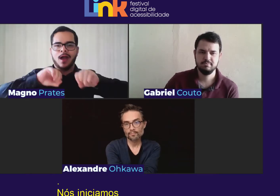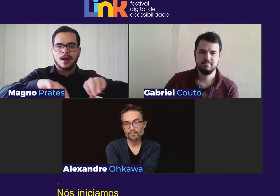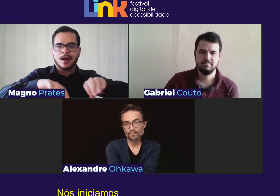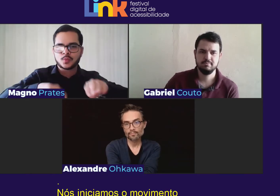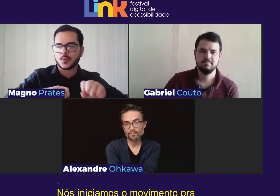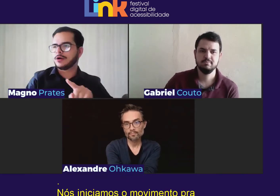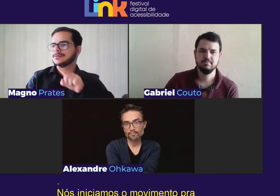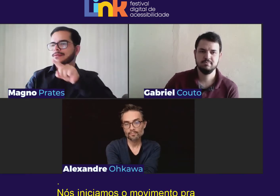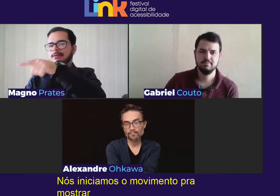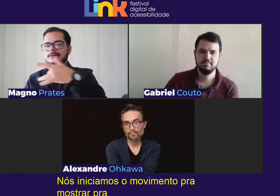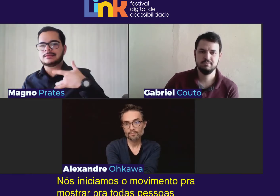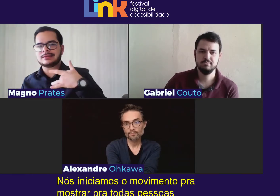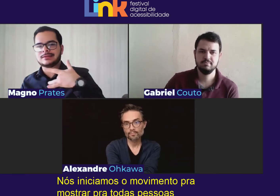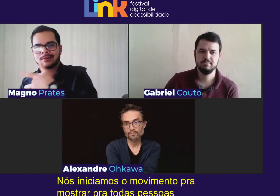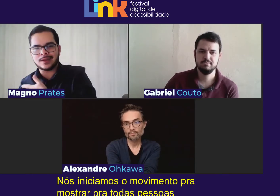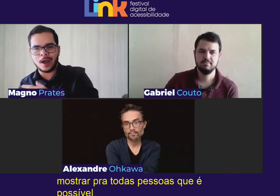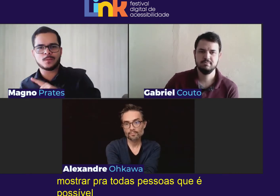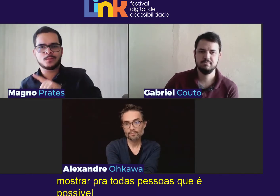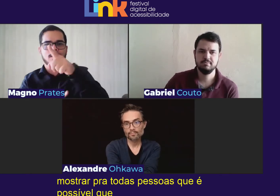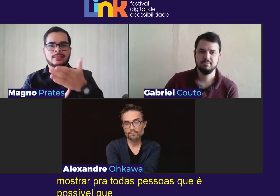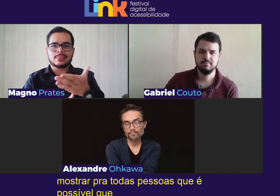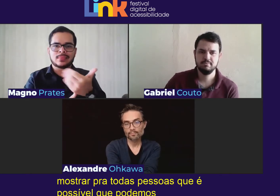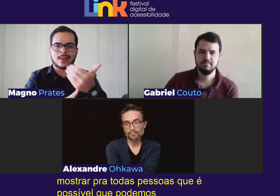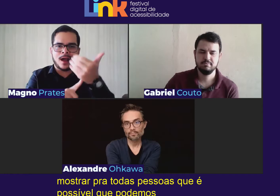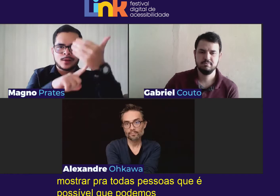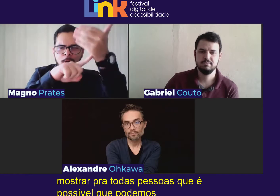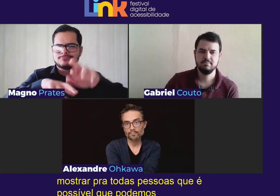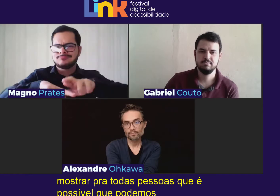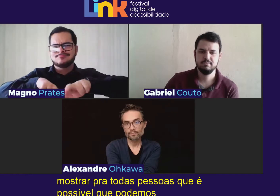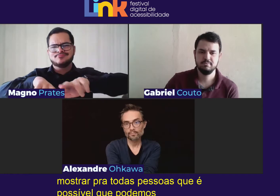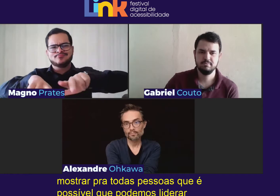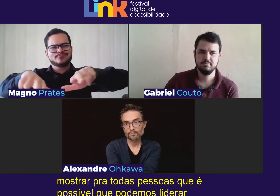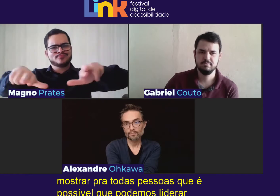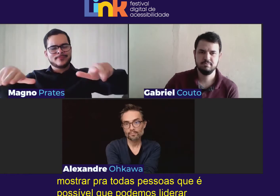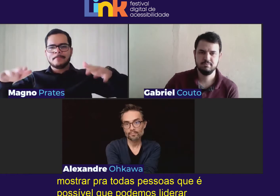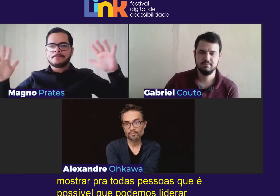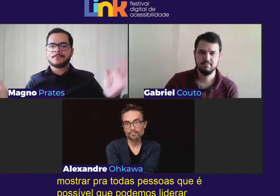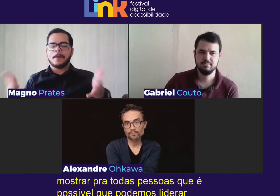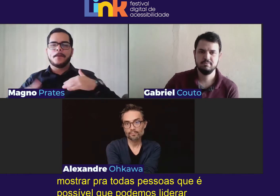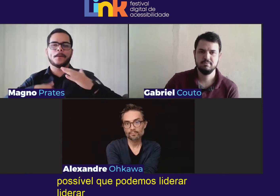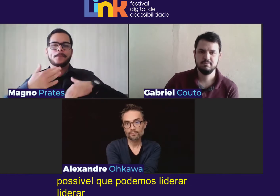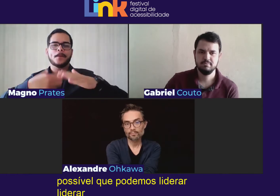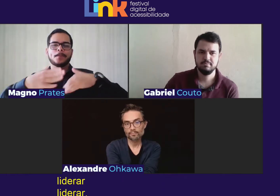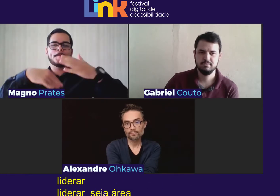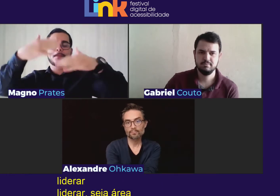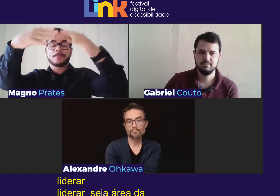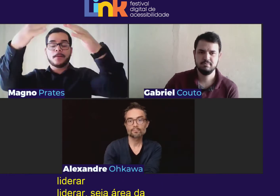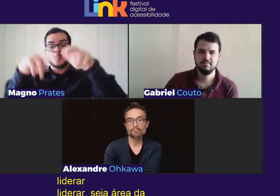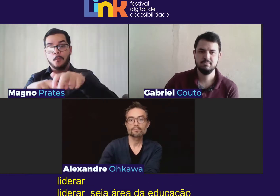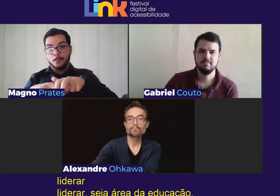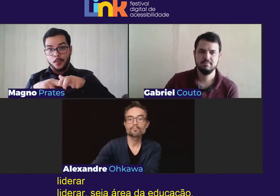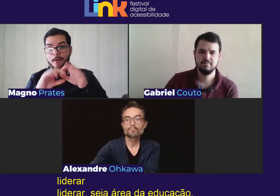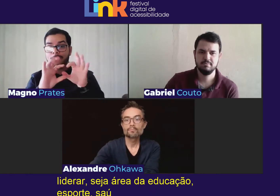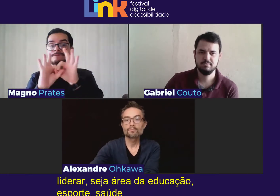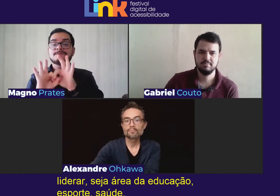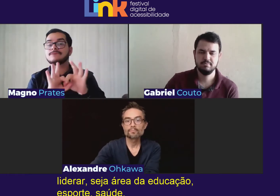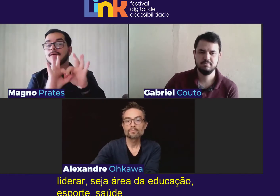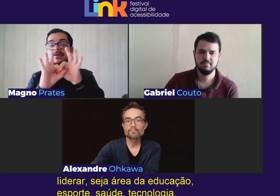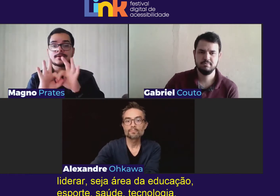liderar, seja na área da educação, esportes, saúde, tecnologia, nas mais variadas áreas. Então, por isso, a